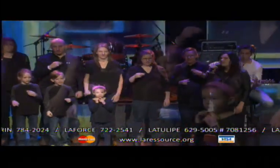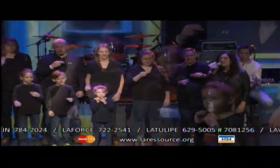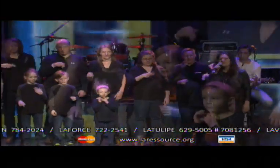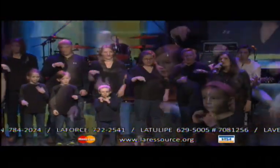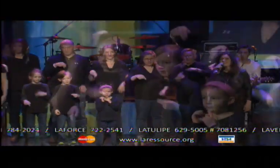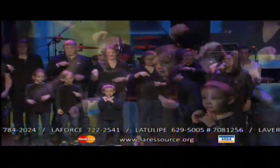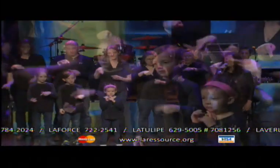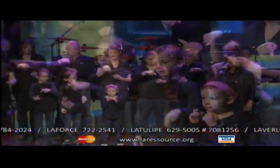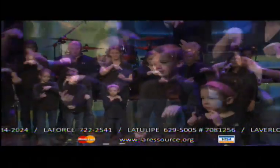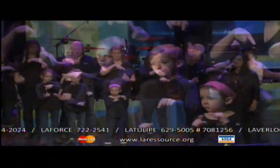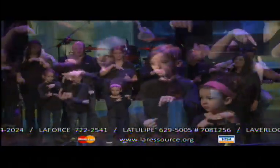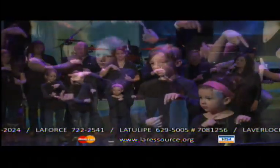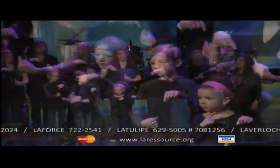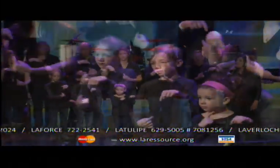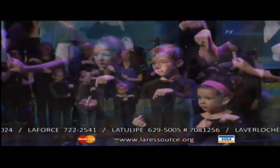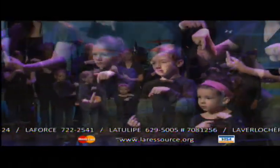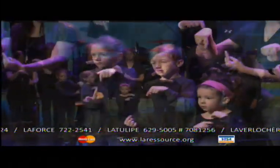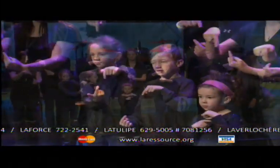Ne pas